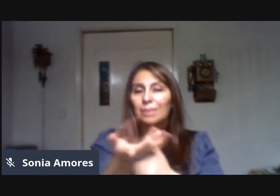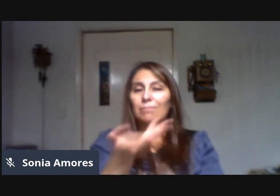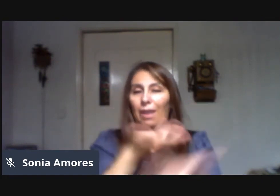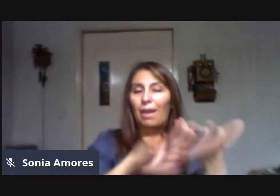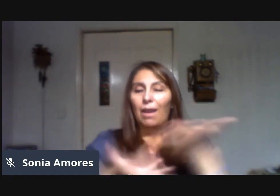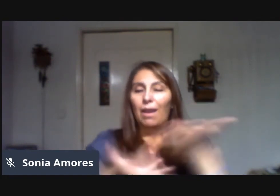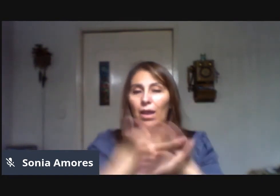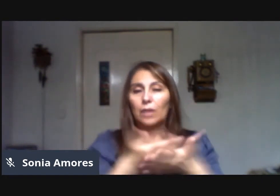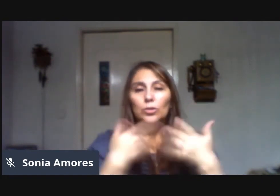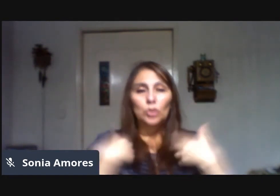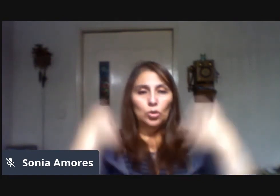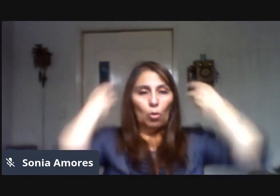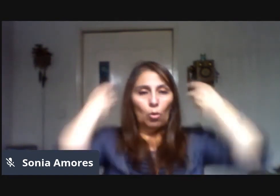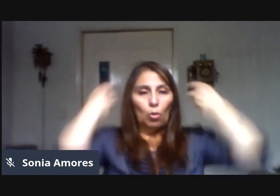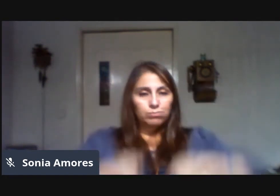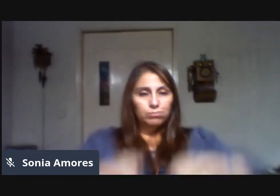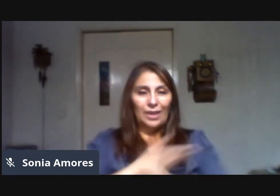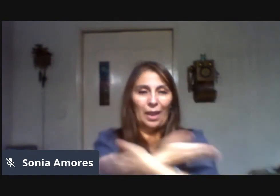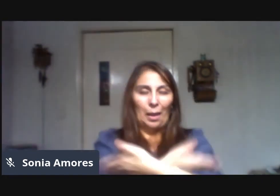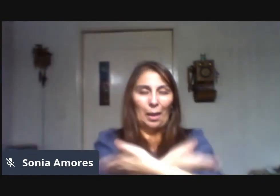de mi cargo.